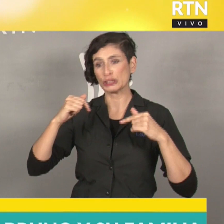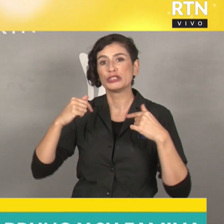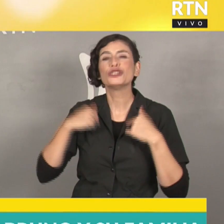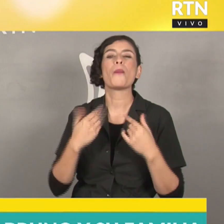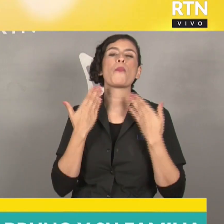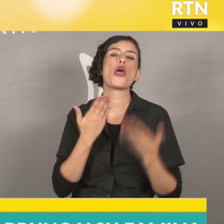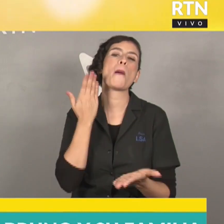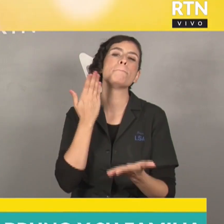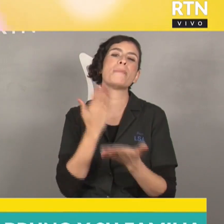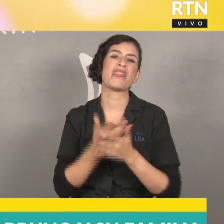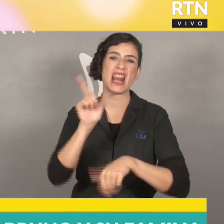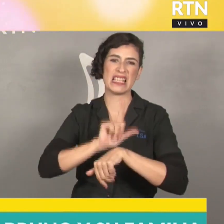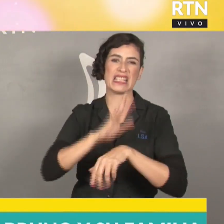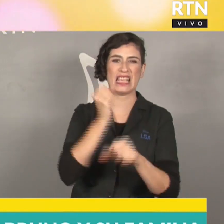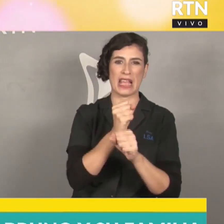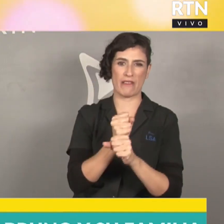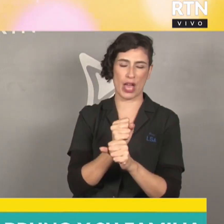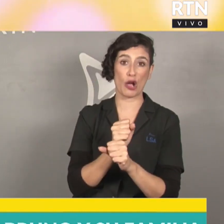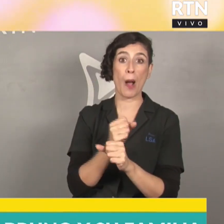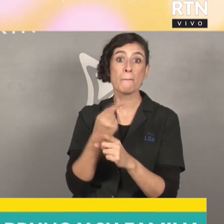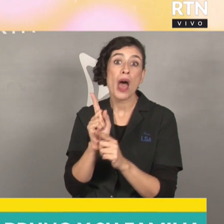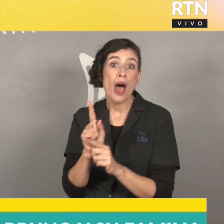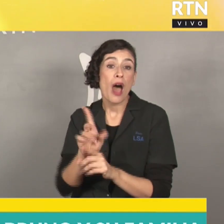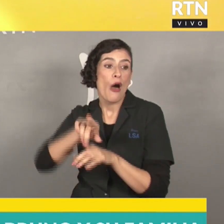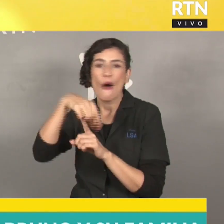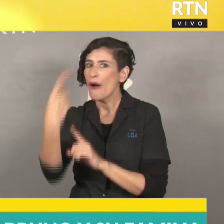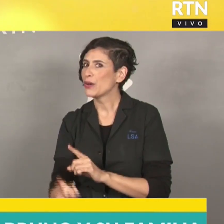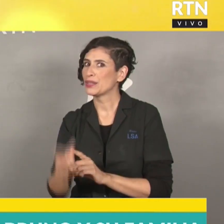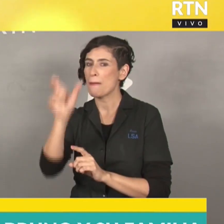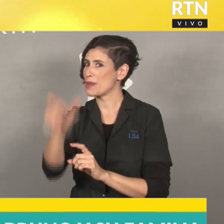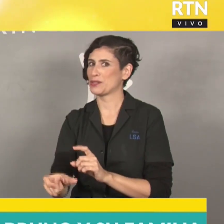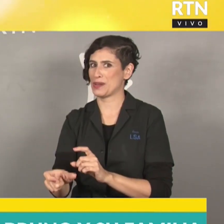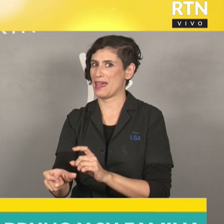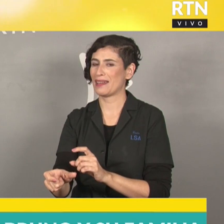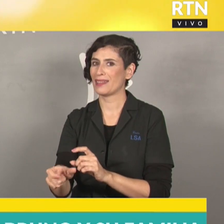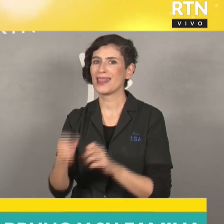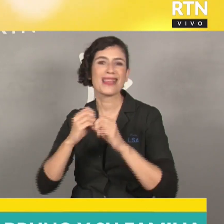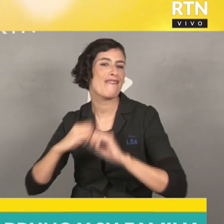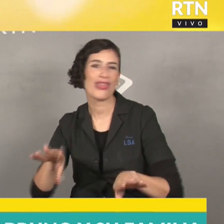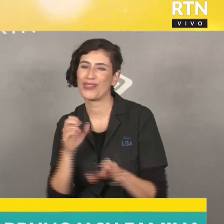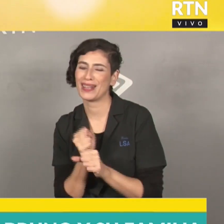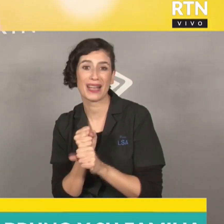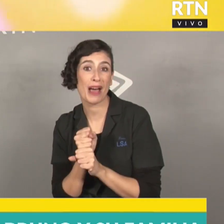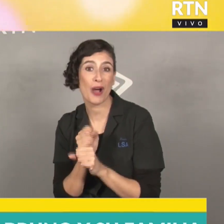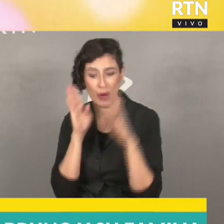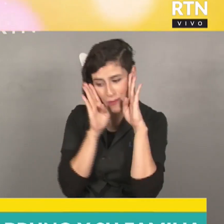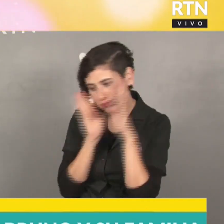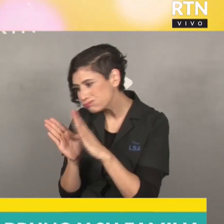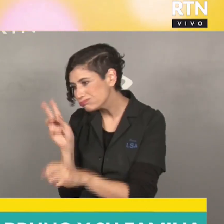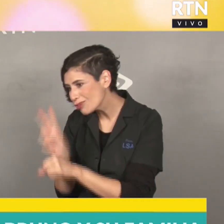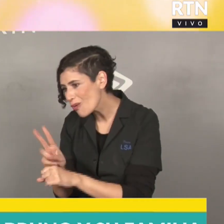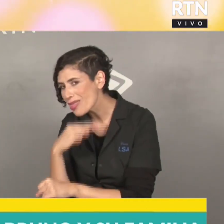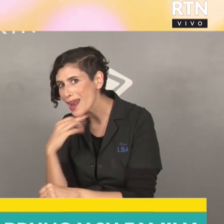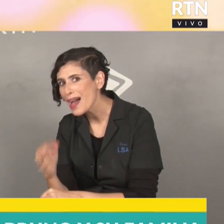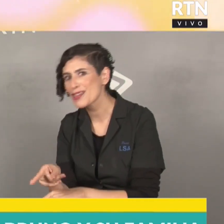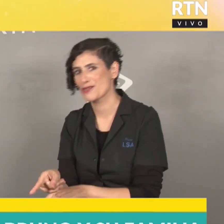licencia, pero hay muchas personas que tienen que dejar de trabajar y que es por cuidar a su hijo,